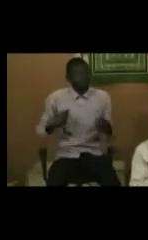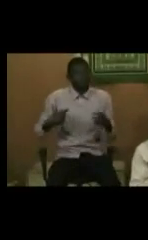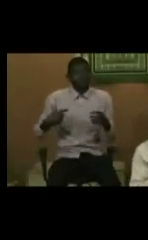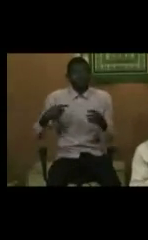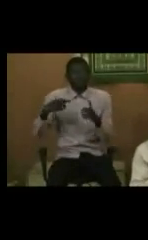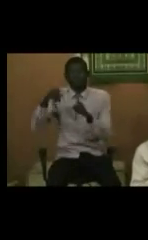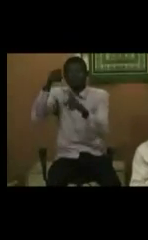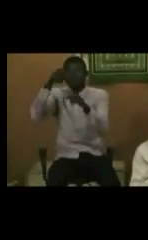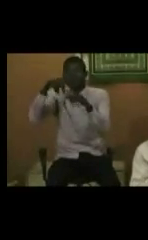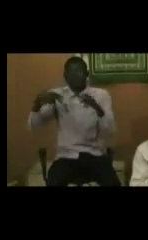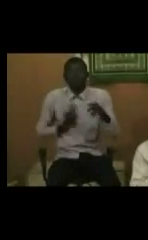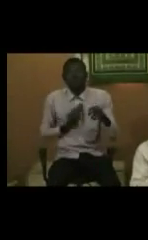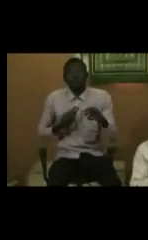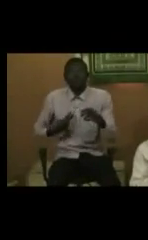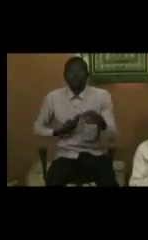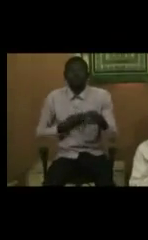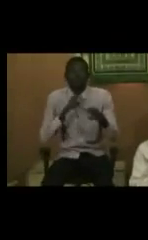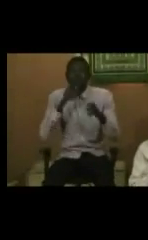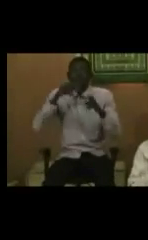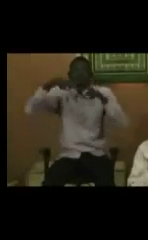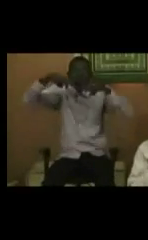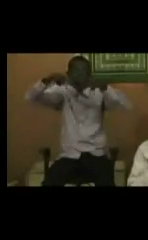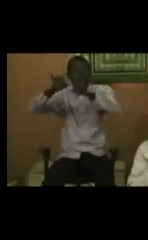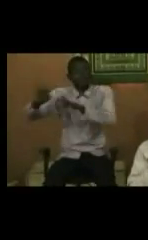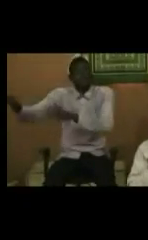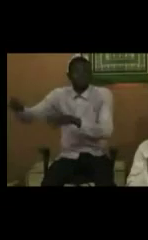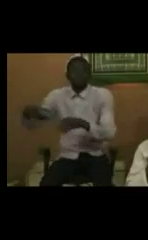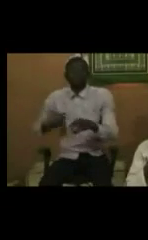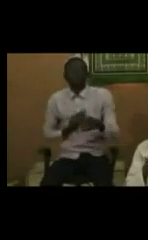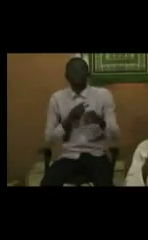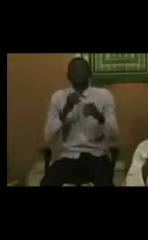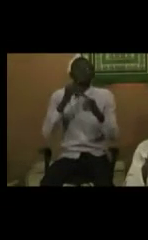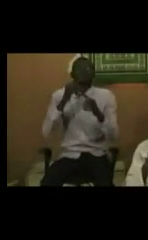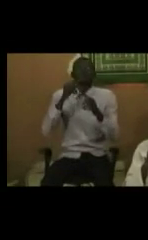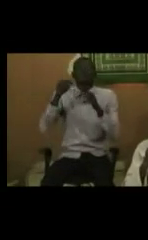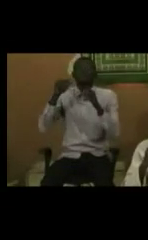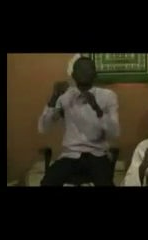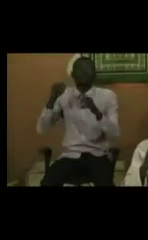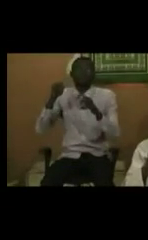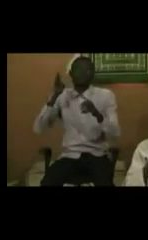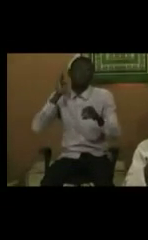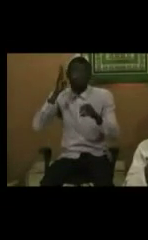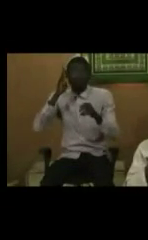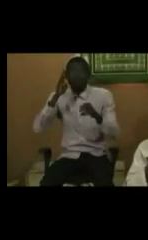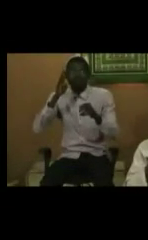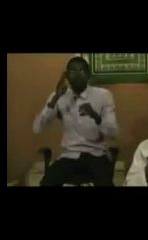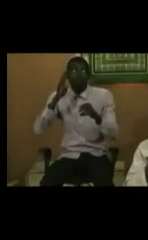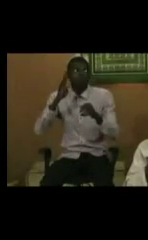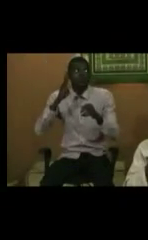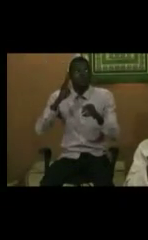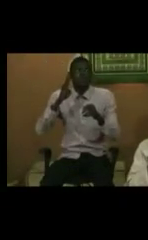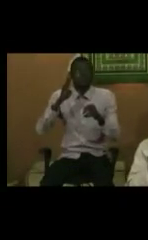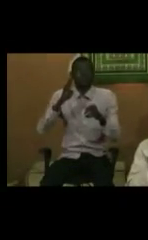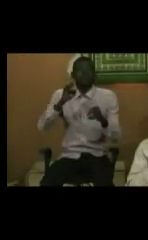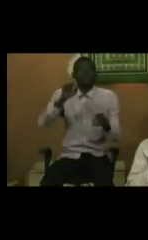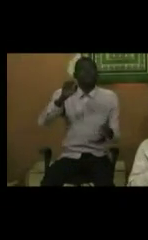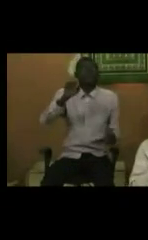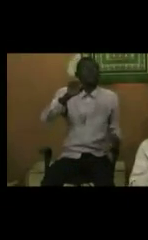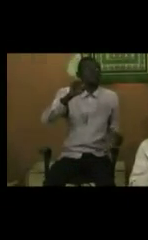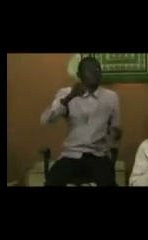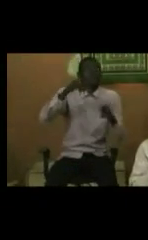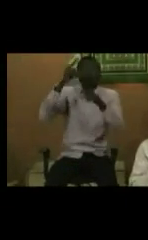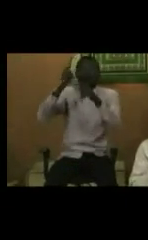inu bolon ti sonu pe te ba se rin ajo e lese lati dirun ku ti e ba